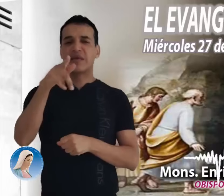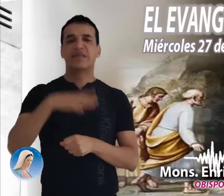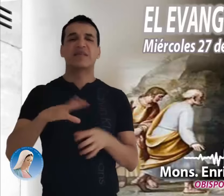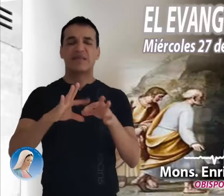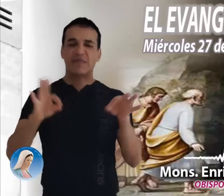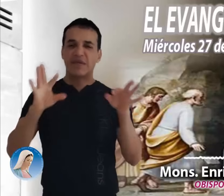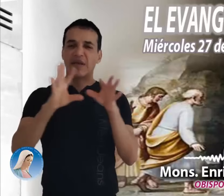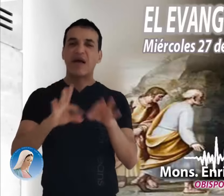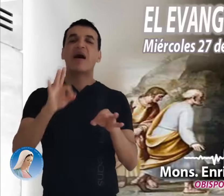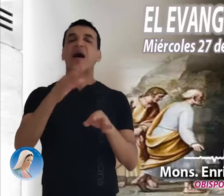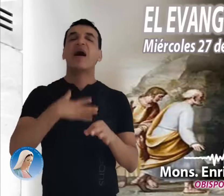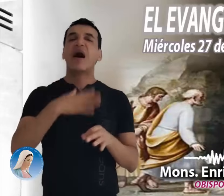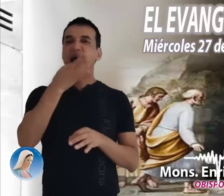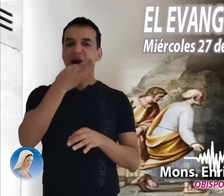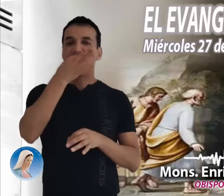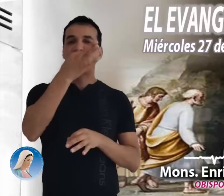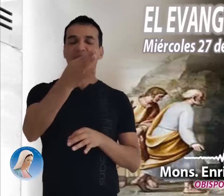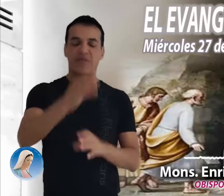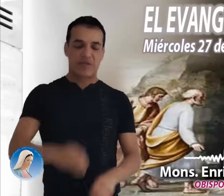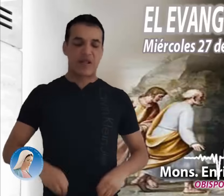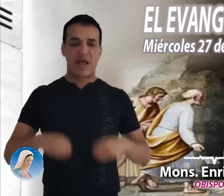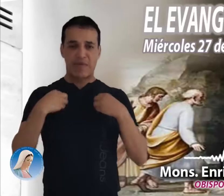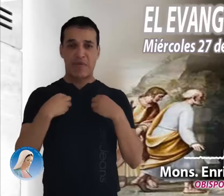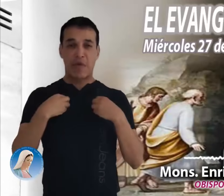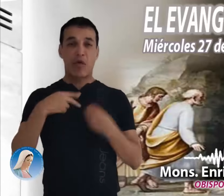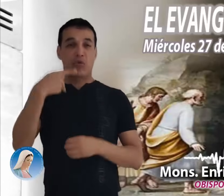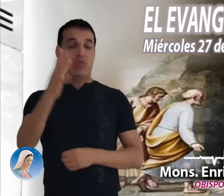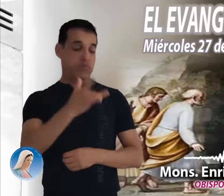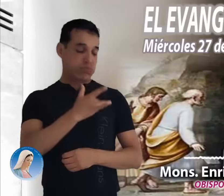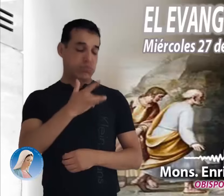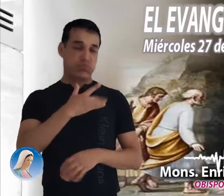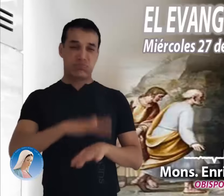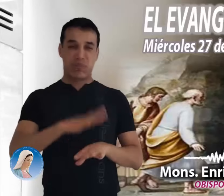la vida. ¿Qué es lo que más ha impactado su corazón?